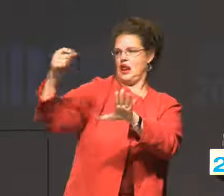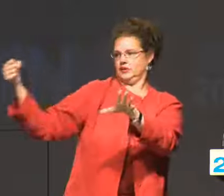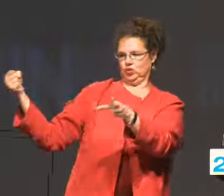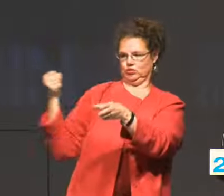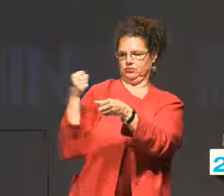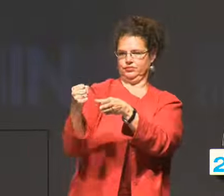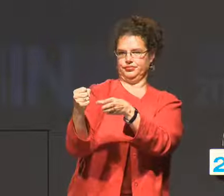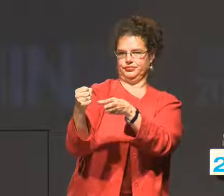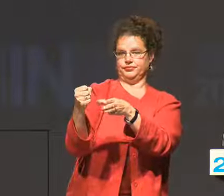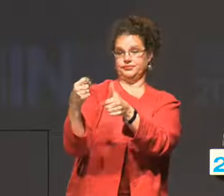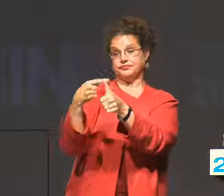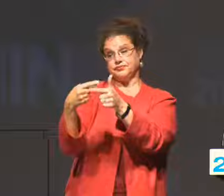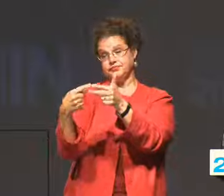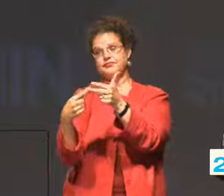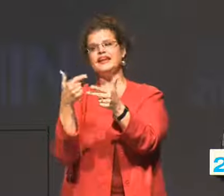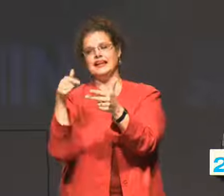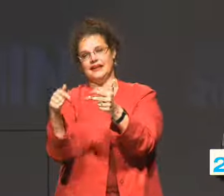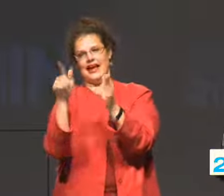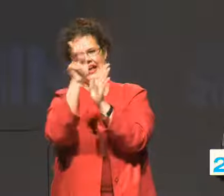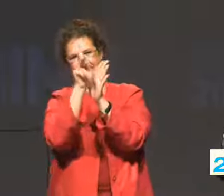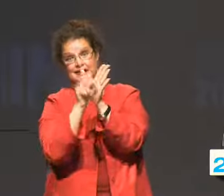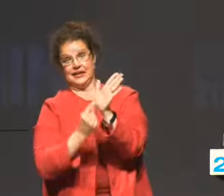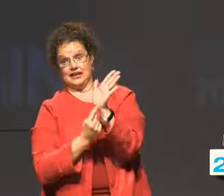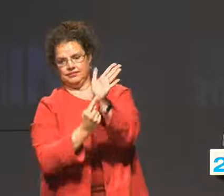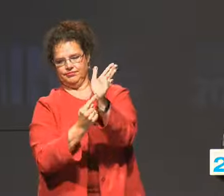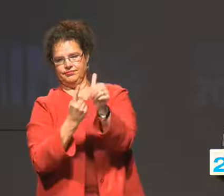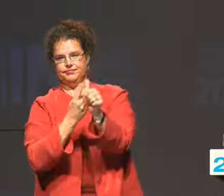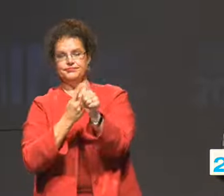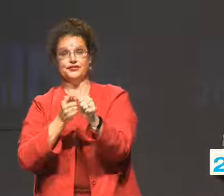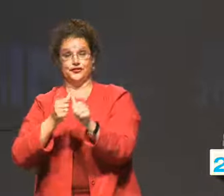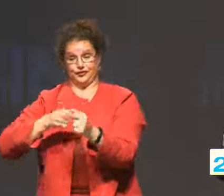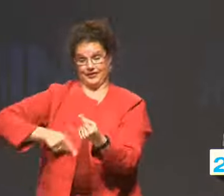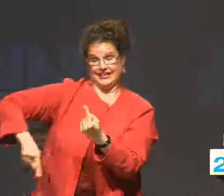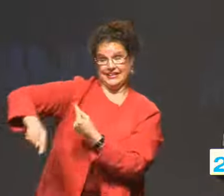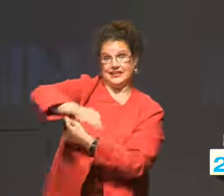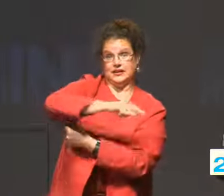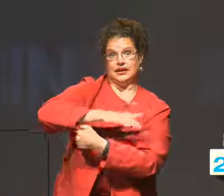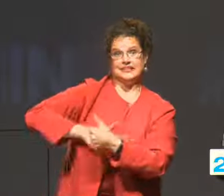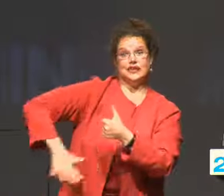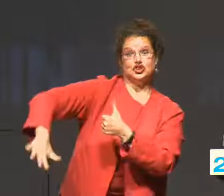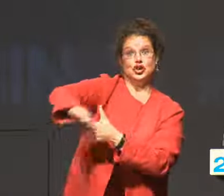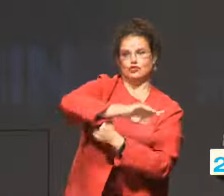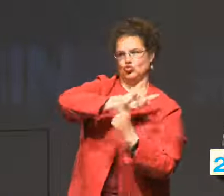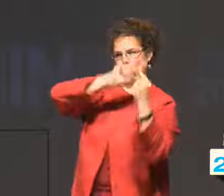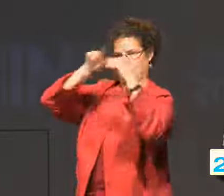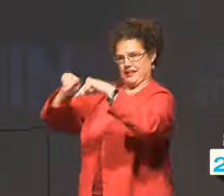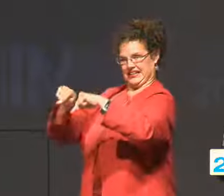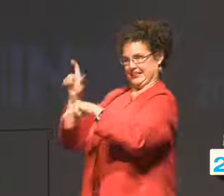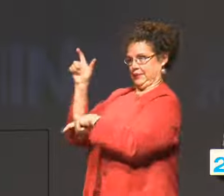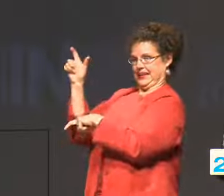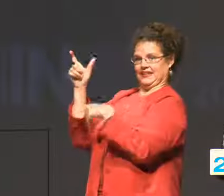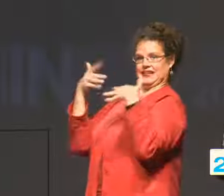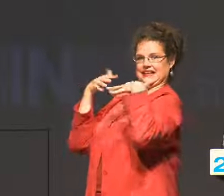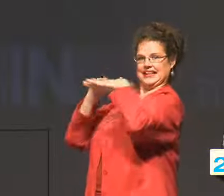einfach die Kinder in einen Klassenverband setzt und damit dann Integration quasi als vollendet